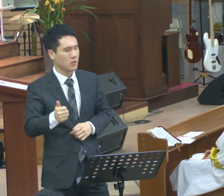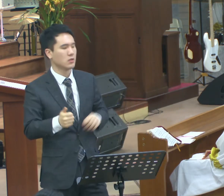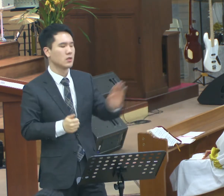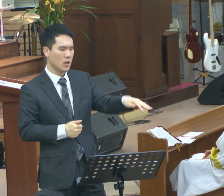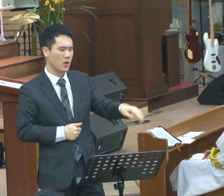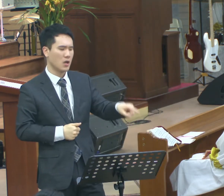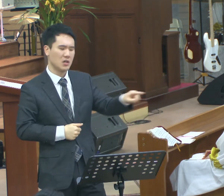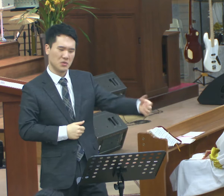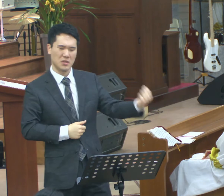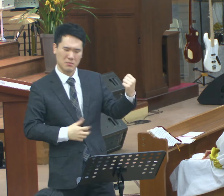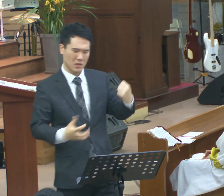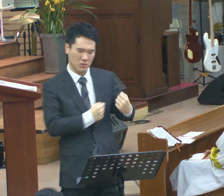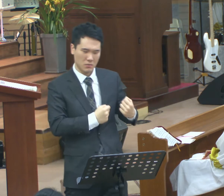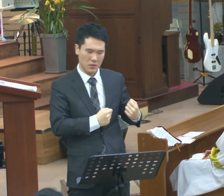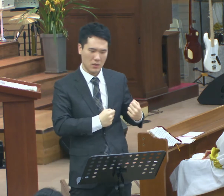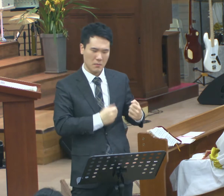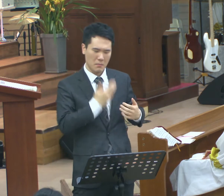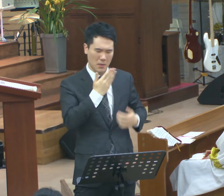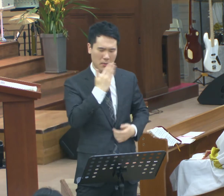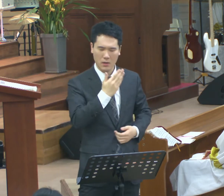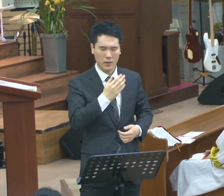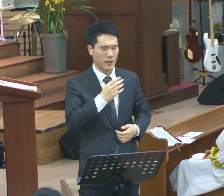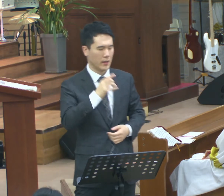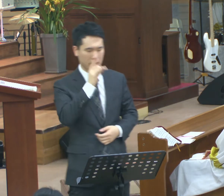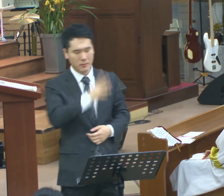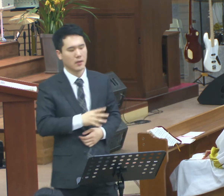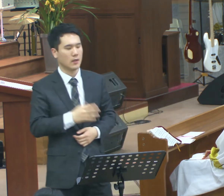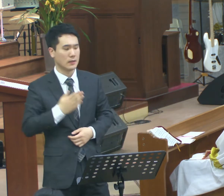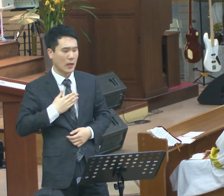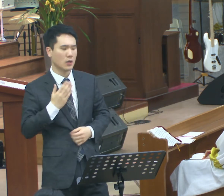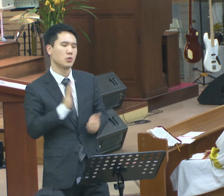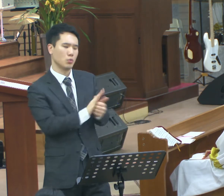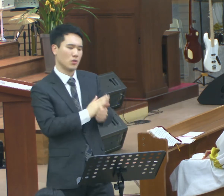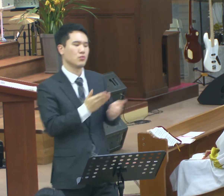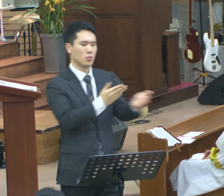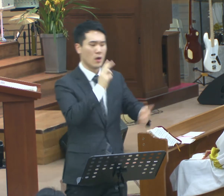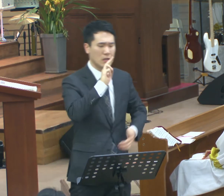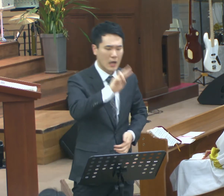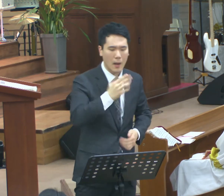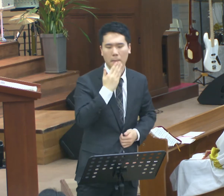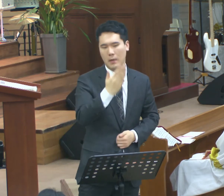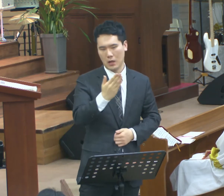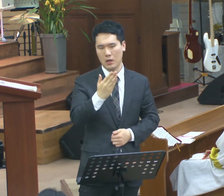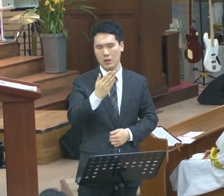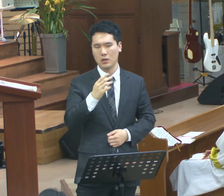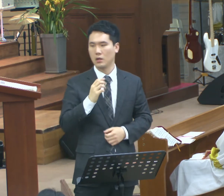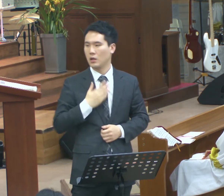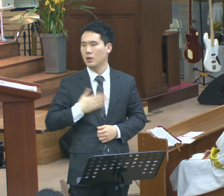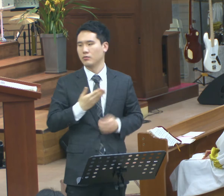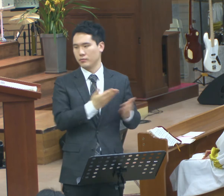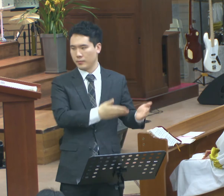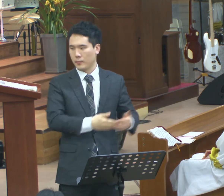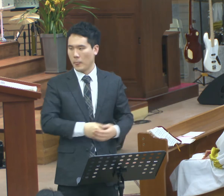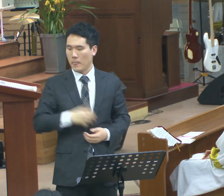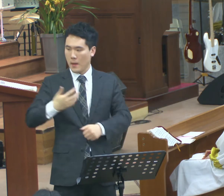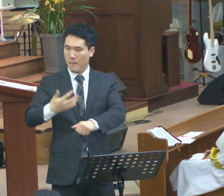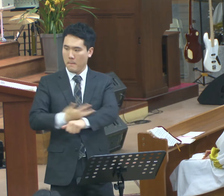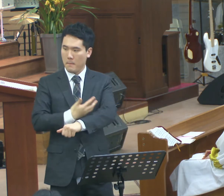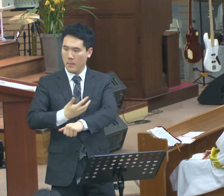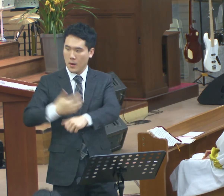48절을 성경 보시고 한번 읽겠습니다. 48절 시작. 바람이 거스림으로 제자들이 힘겹게 노젓는 것을